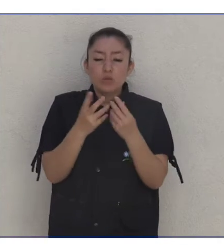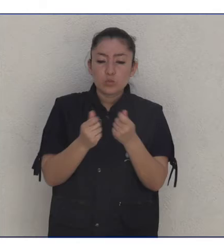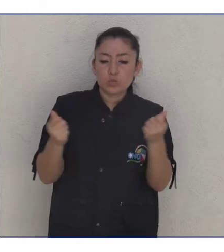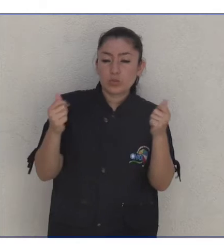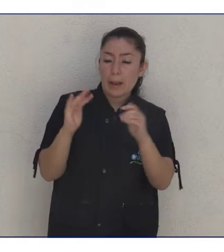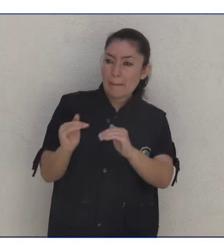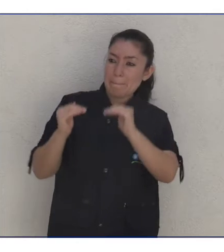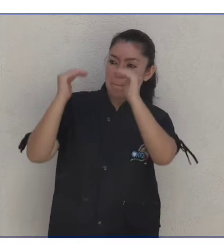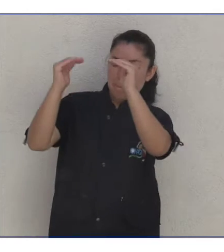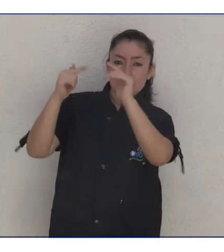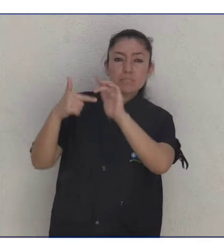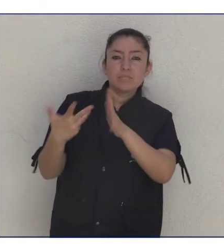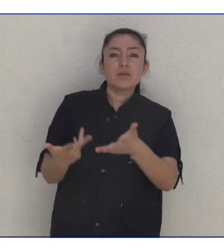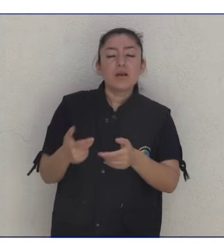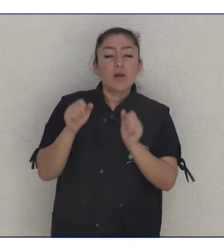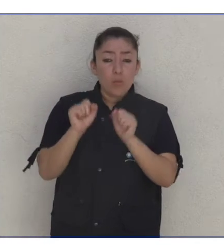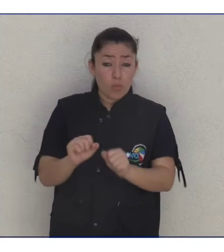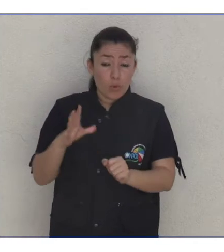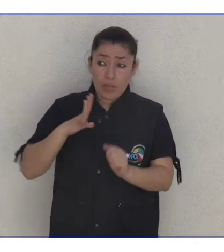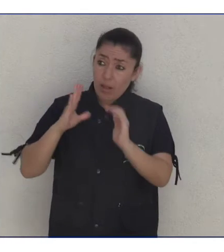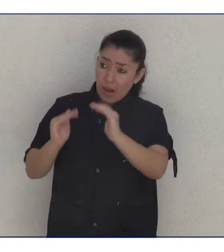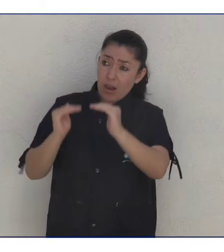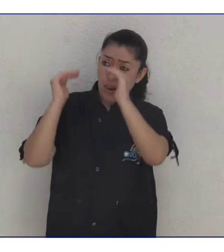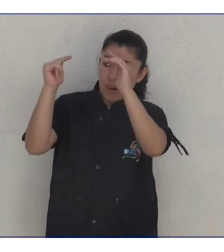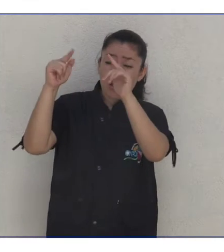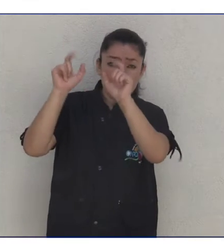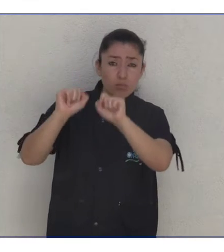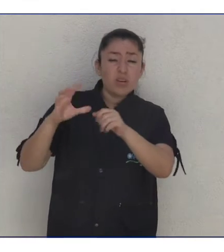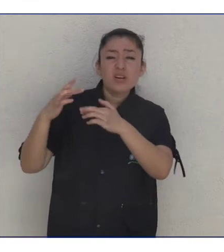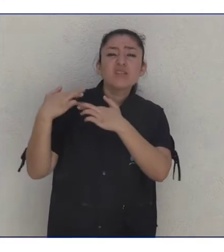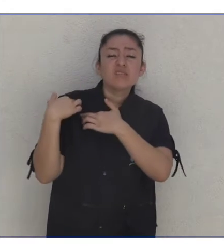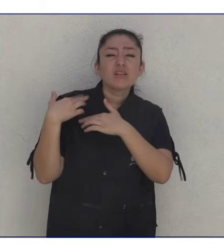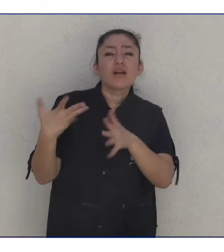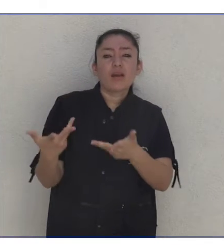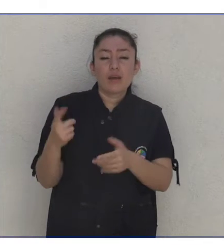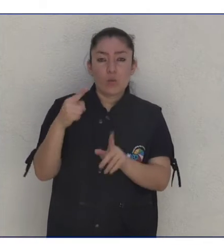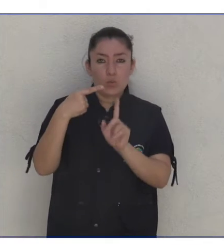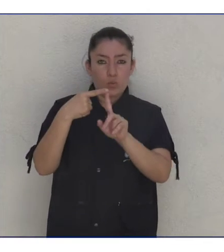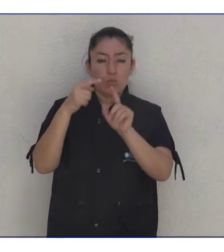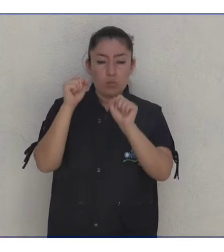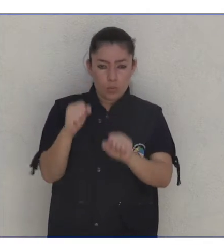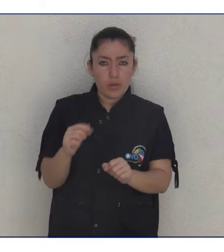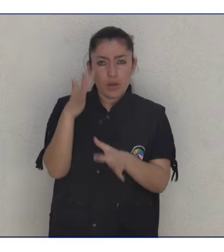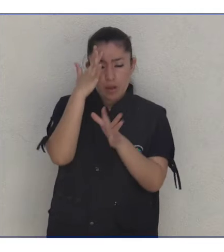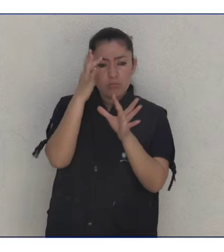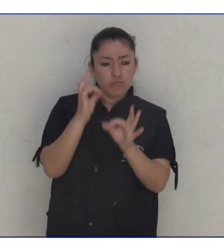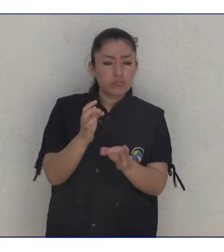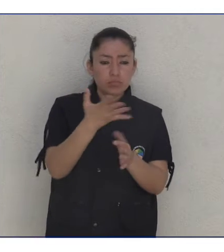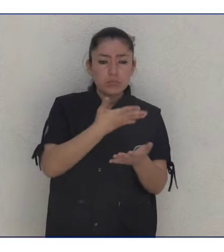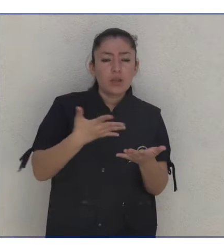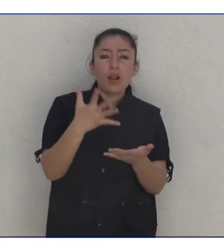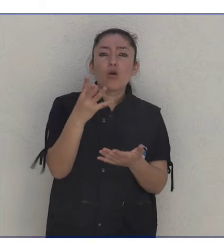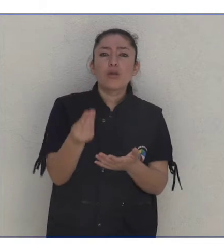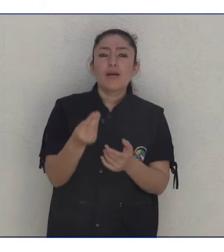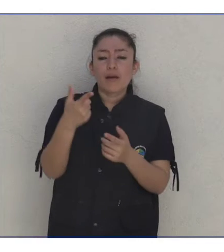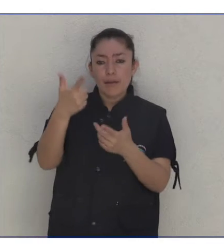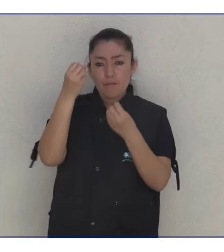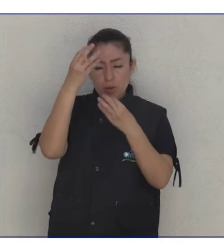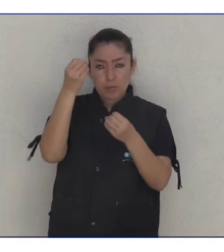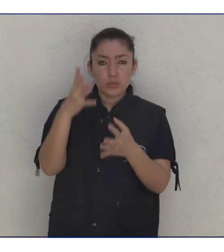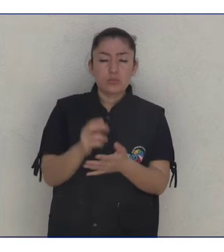máxima autoridad. La resolución de la máxima autoridad podrán 1. Confirmar la decisión de la unidad de información.